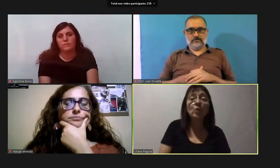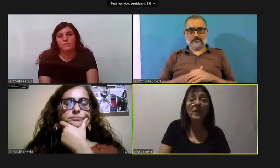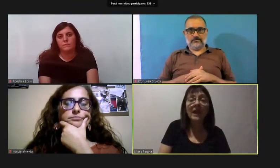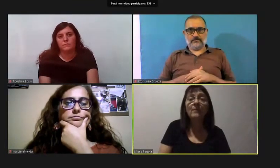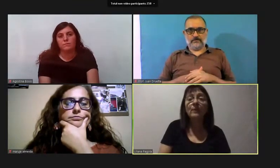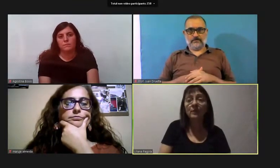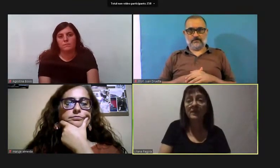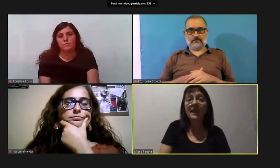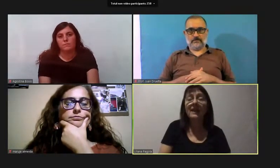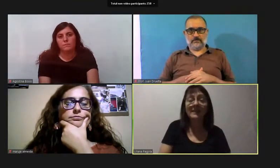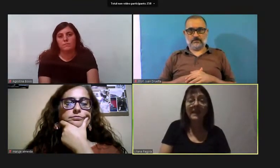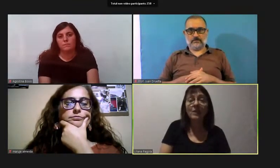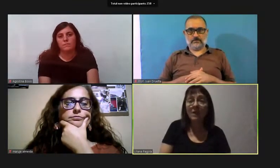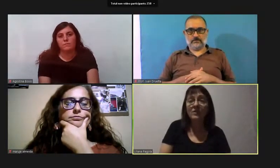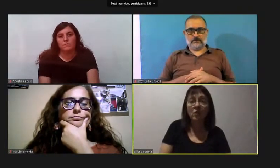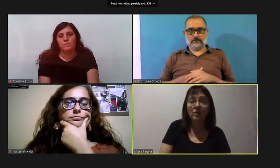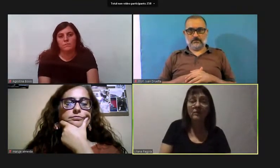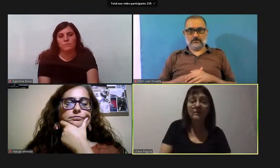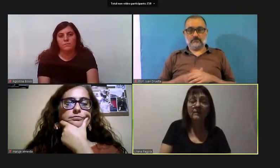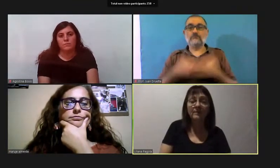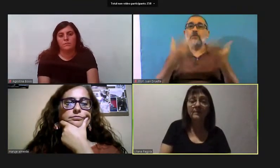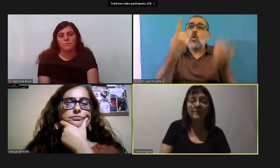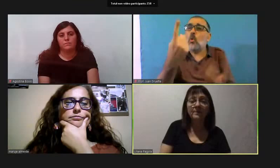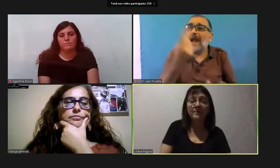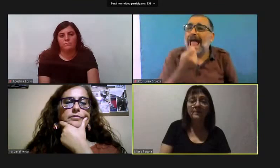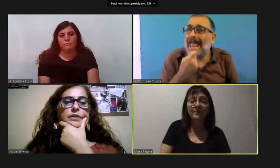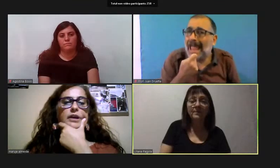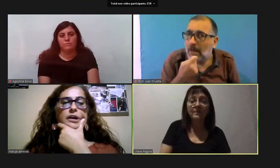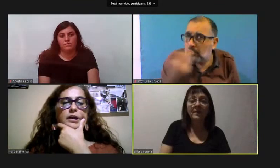necesario estudiarla y profundizarlas tal y cual son.